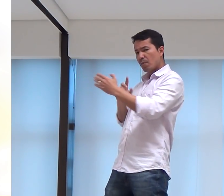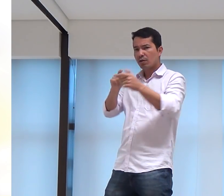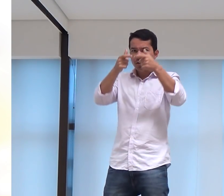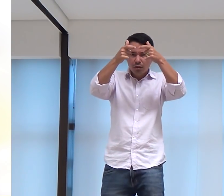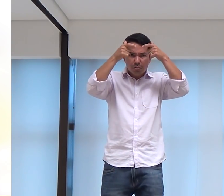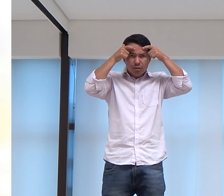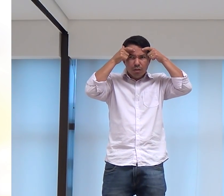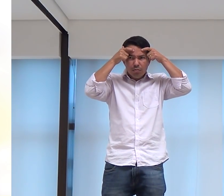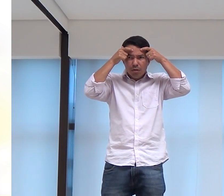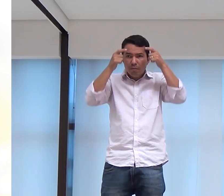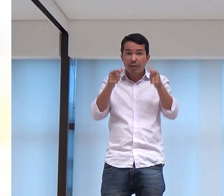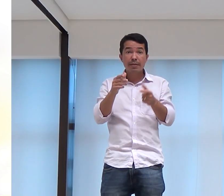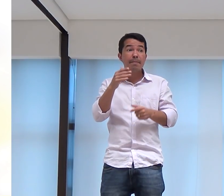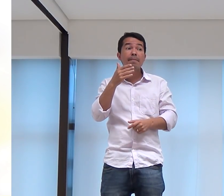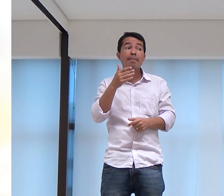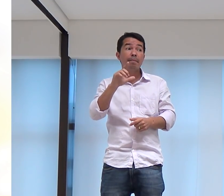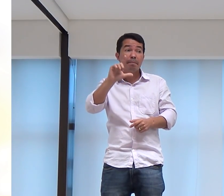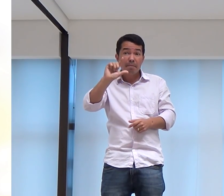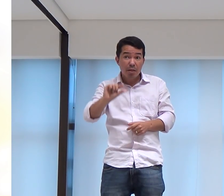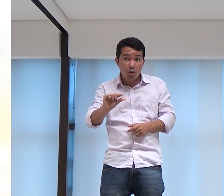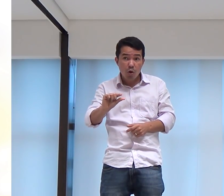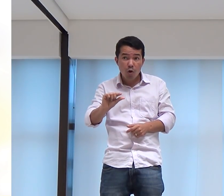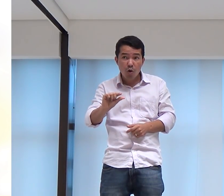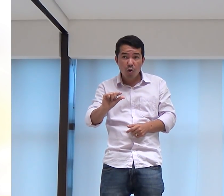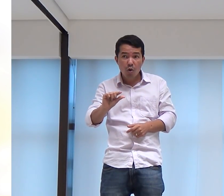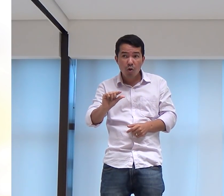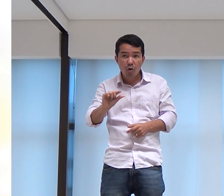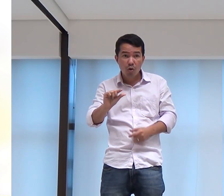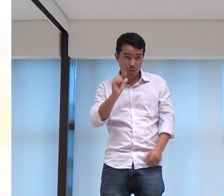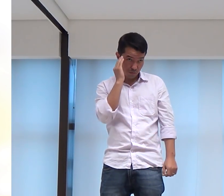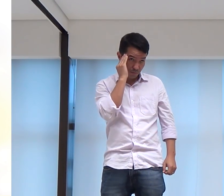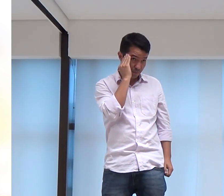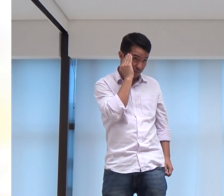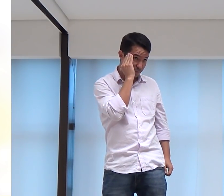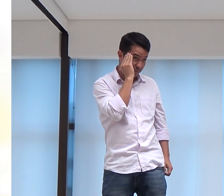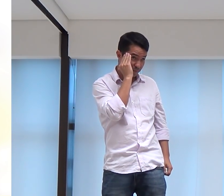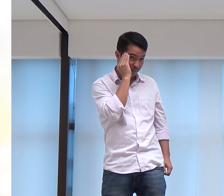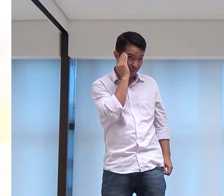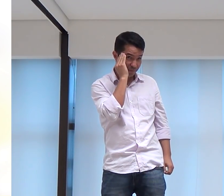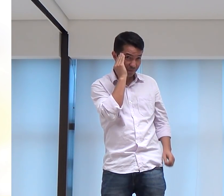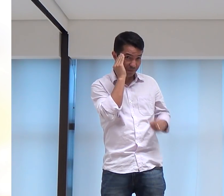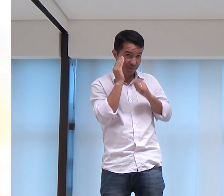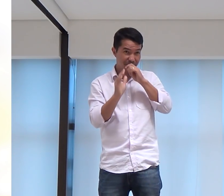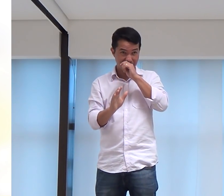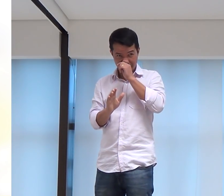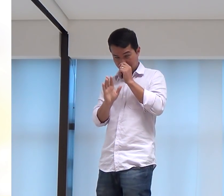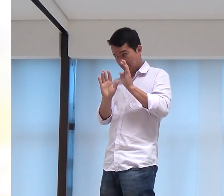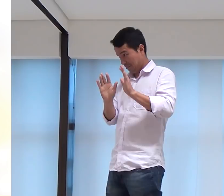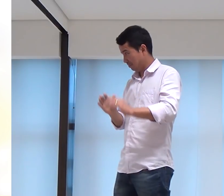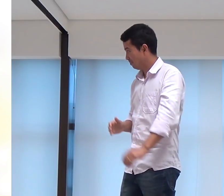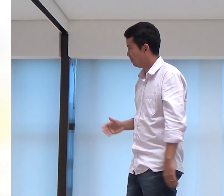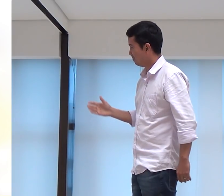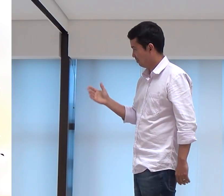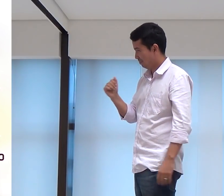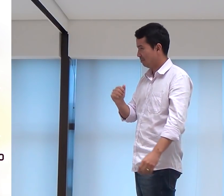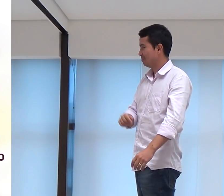diadema. A coroa simboliza coisas ilimitadas e diadema as coisas limitadas.